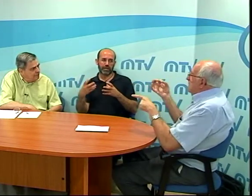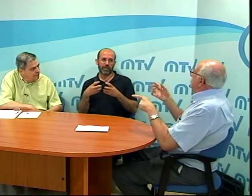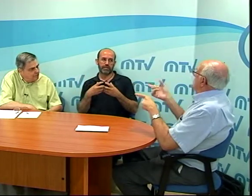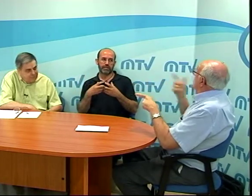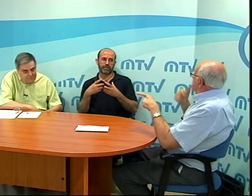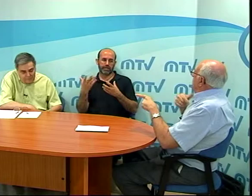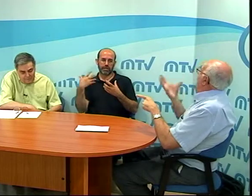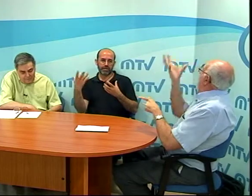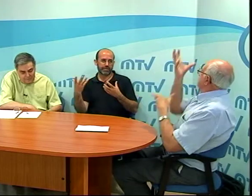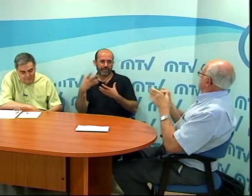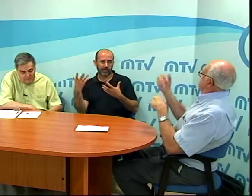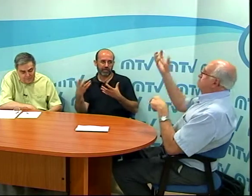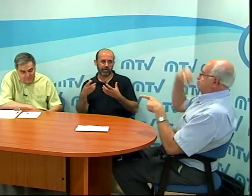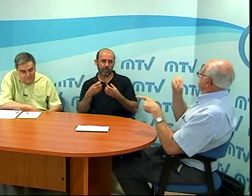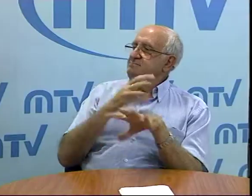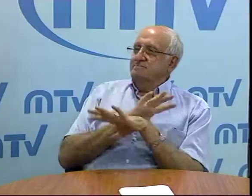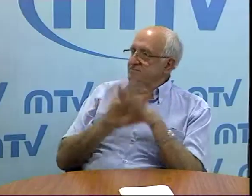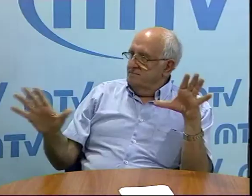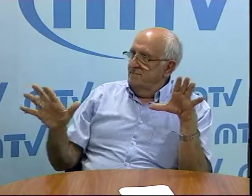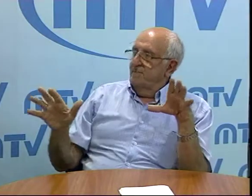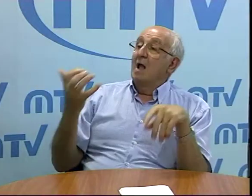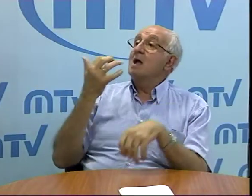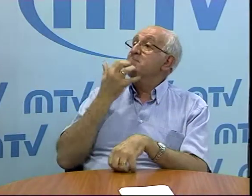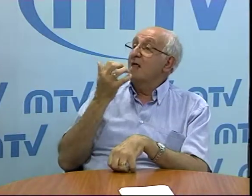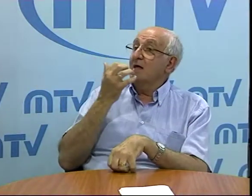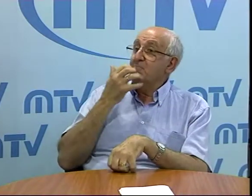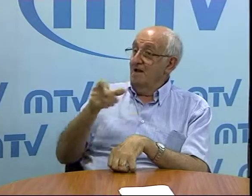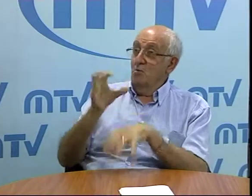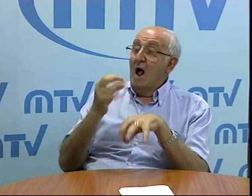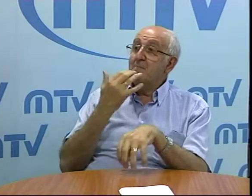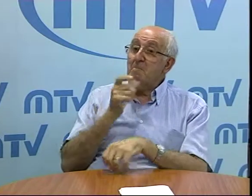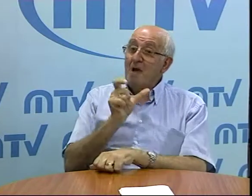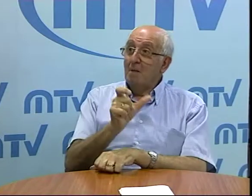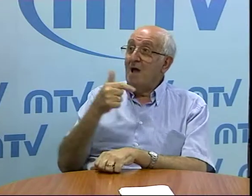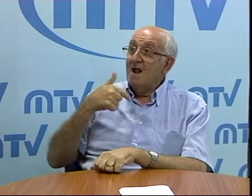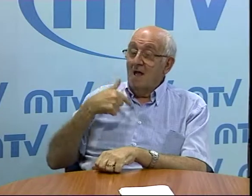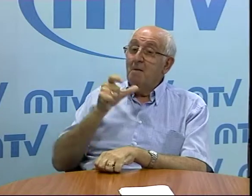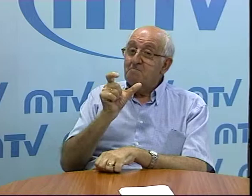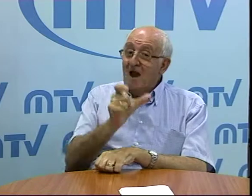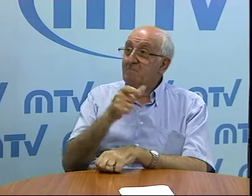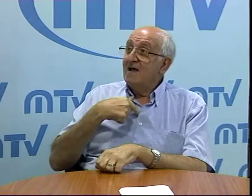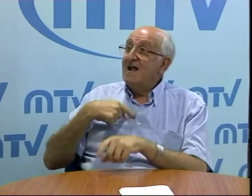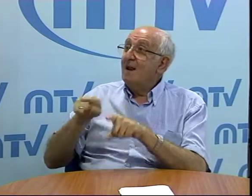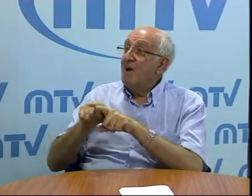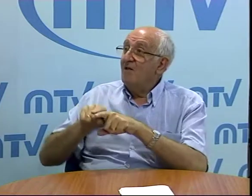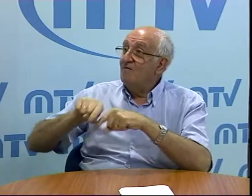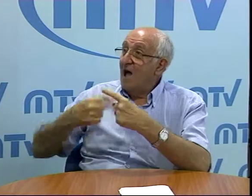manera se está diciendo, ¿no? Y nosotros directamente la vamos asumiendo, la vamos aprendiendo, ¿no?